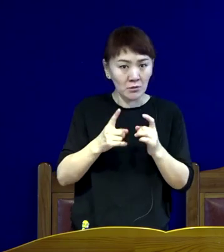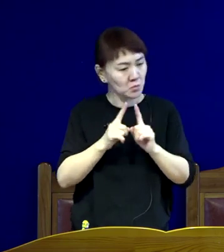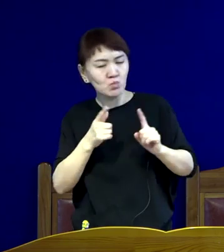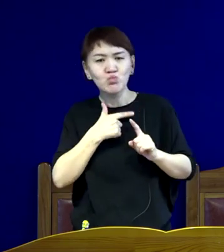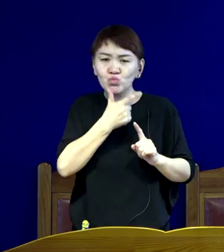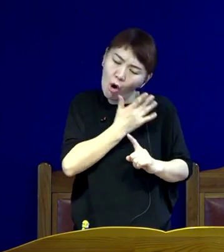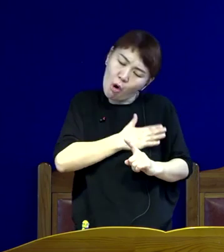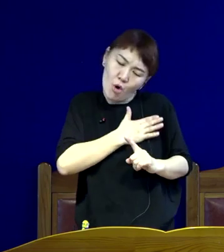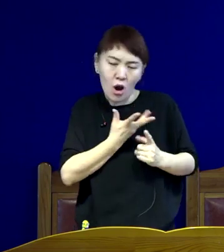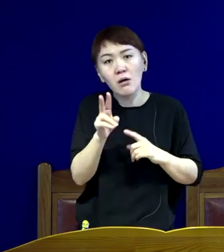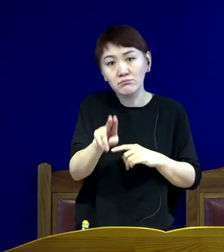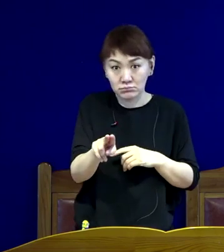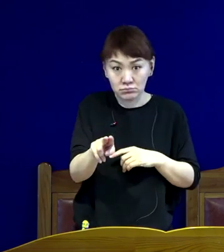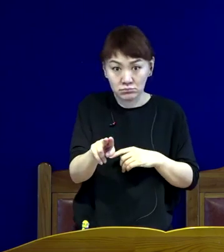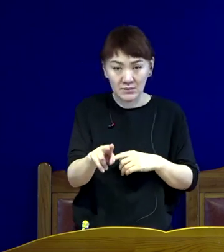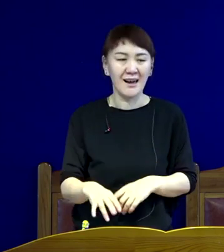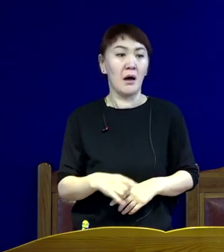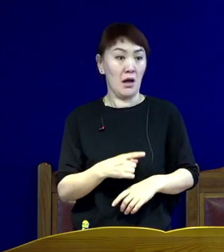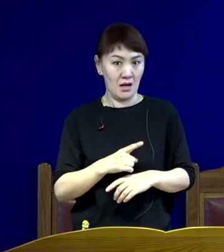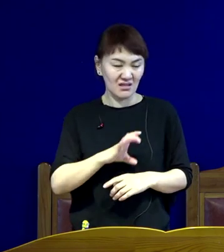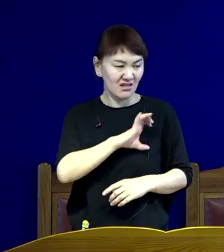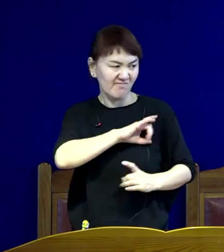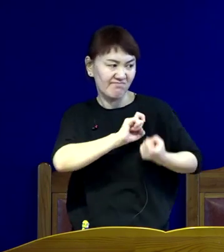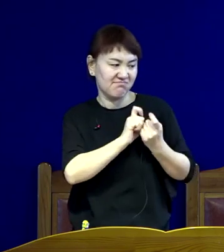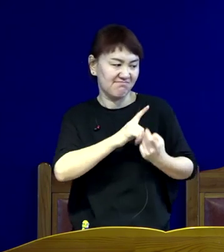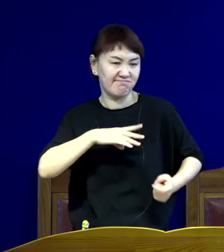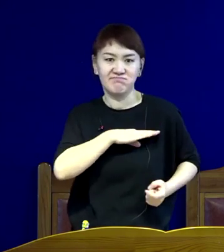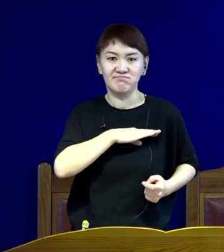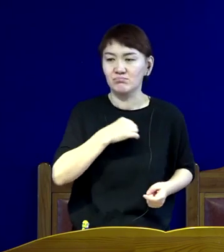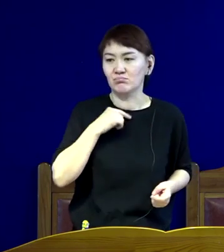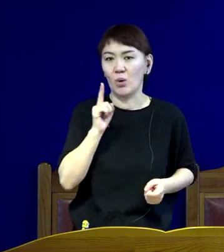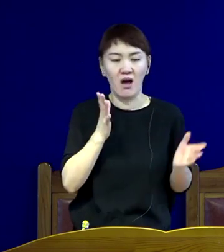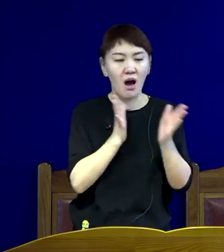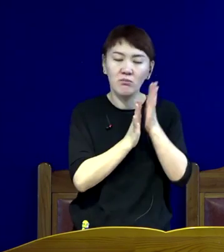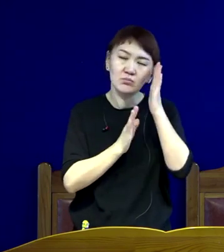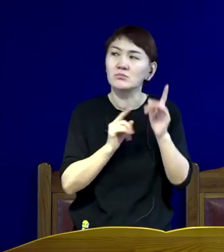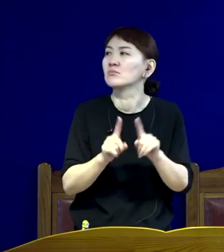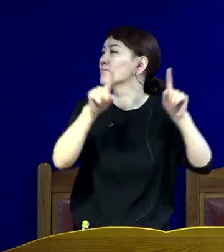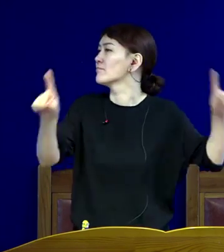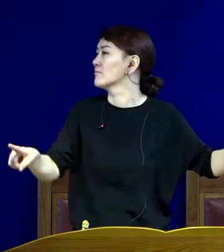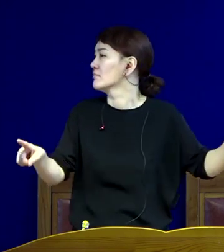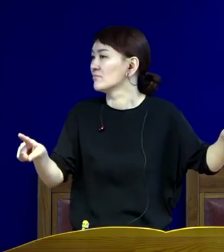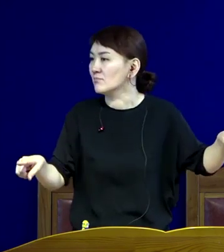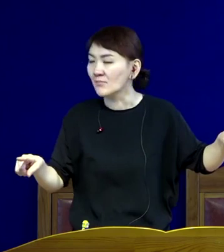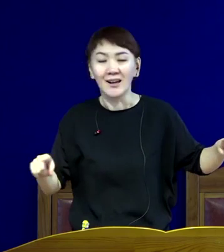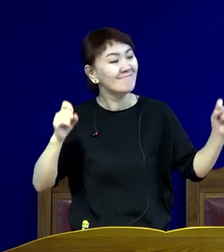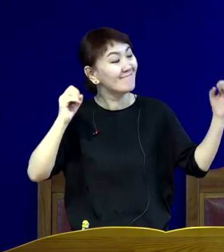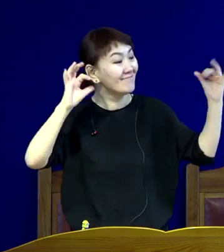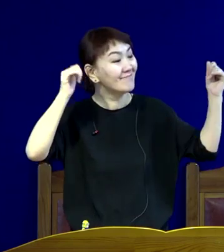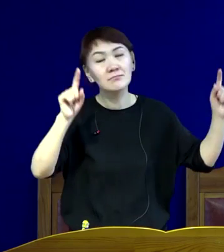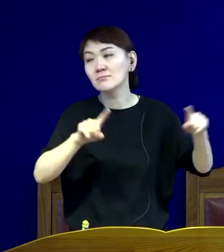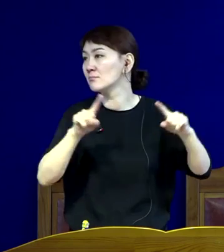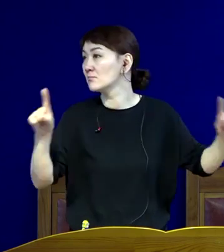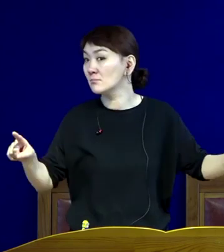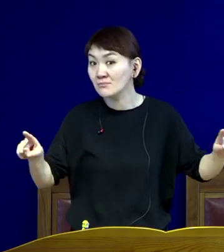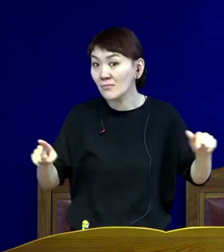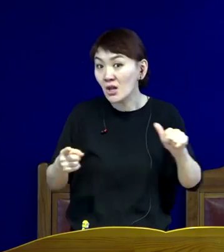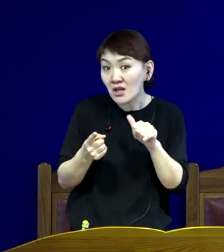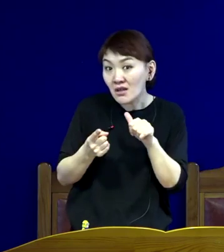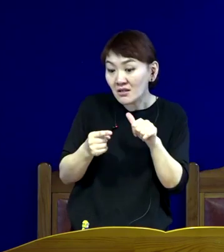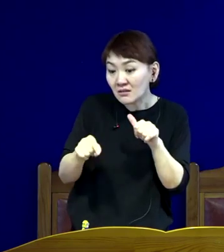нөхцөл байдал үүсэх харахаар дургуй хүрдэг, сэтгэл хямрдаг. Ийм нөхцөл байдал цаашдаа хэр их бүрэлдэх вэ гэдгийг